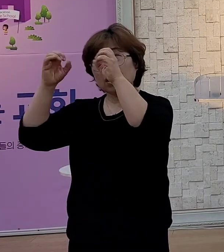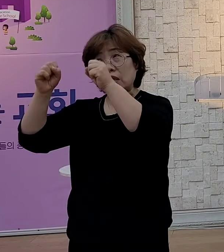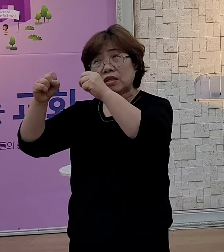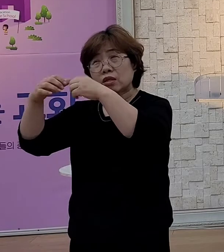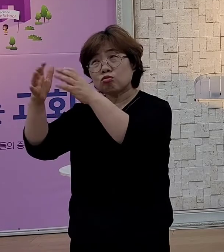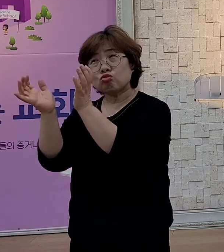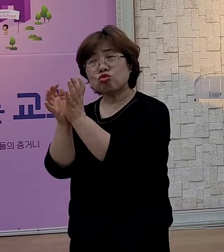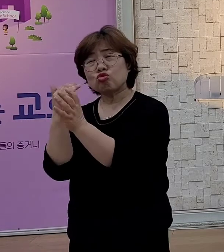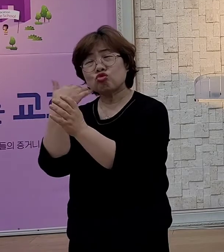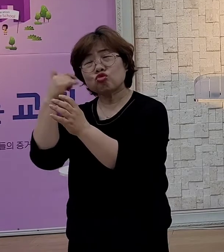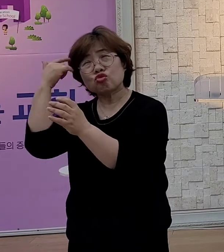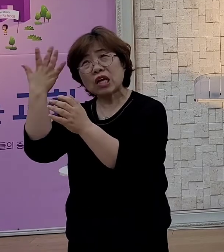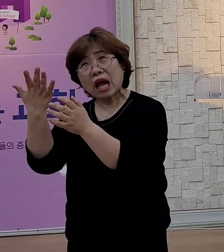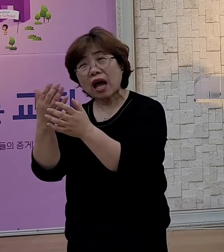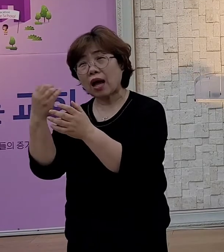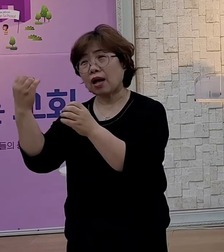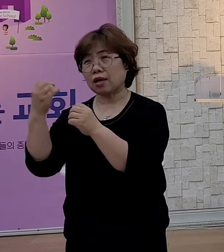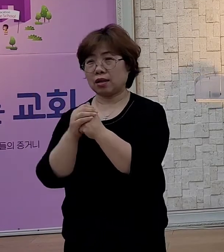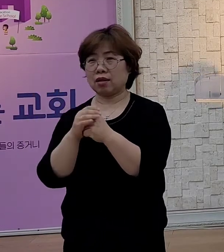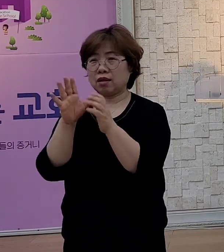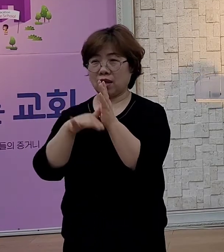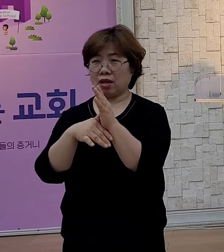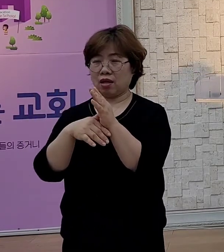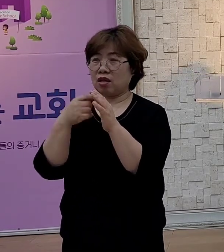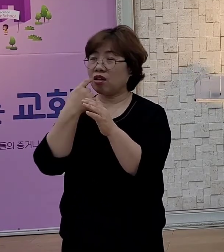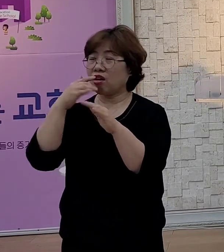라고 물었더니 천사가 대답합니다.